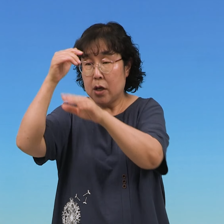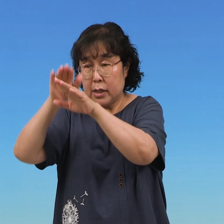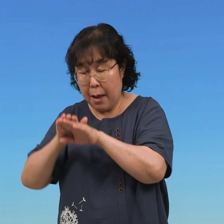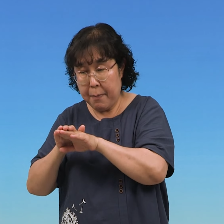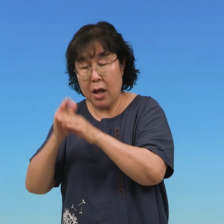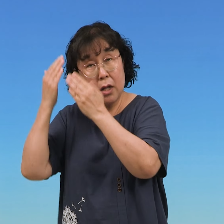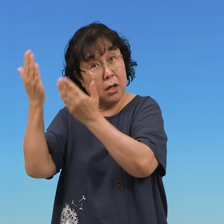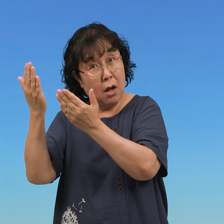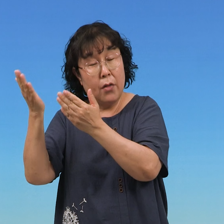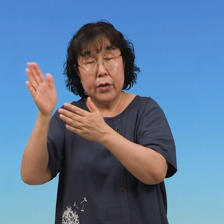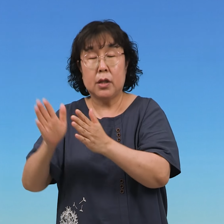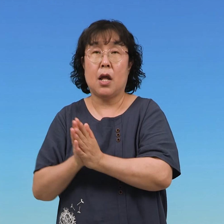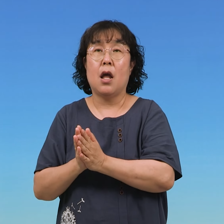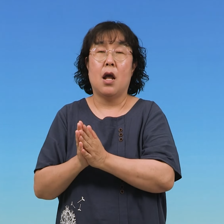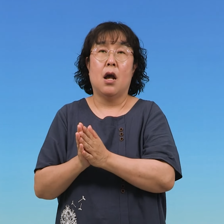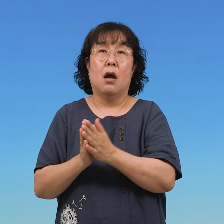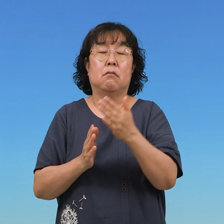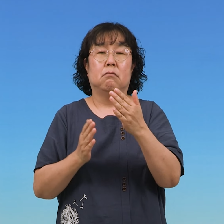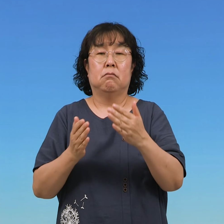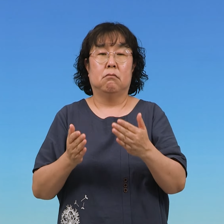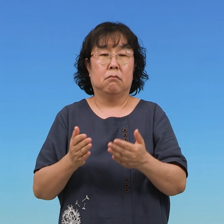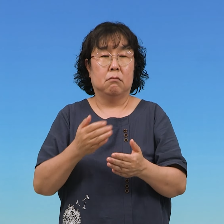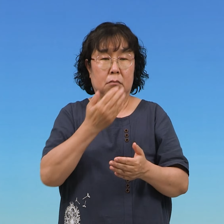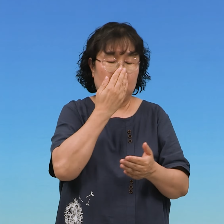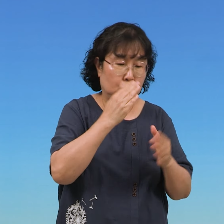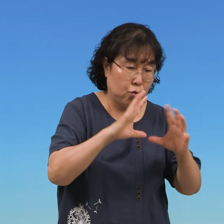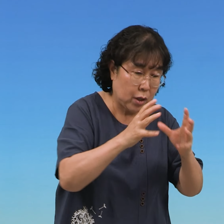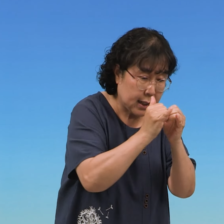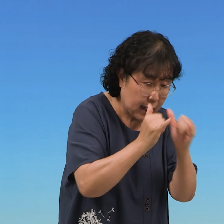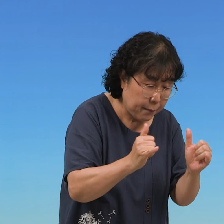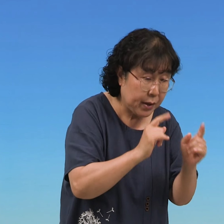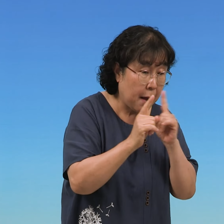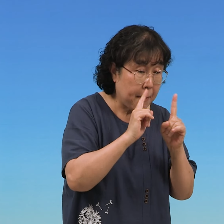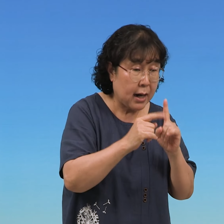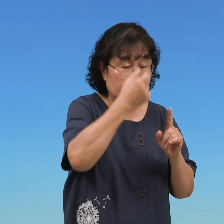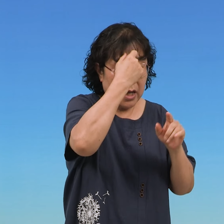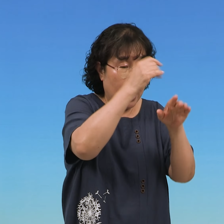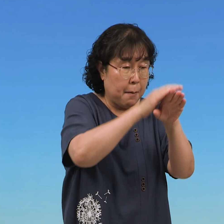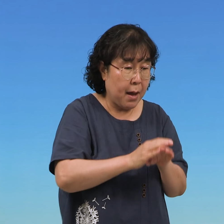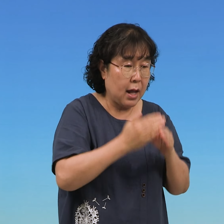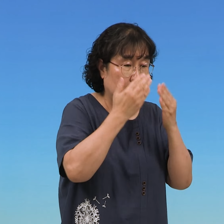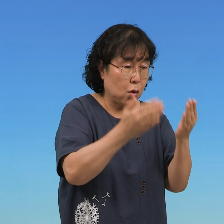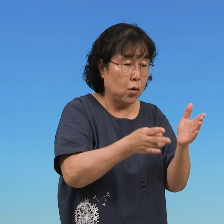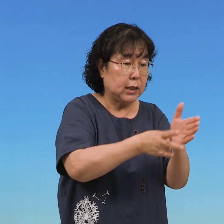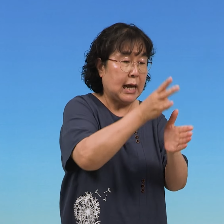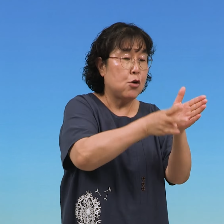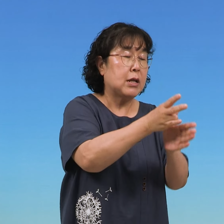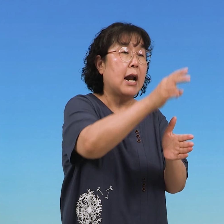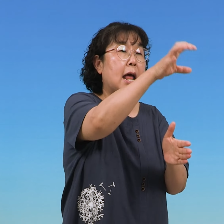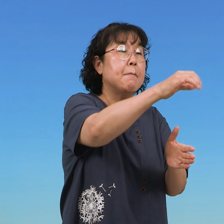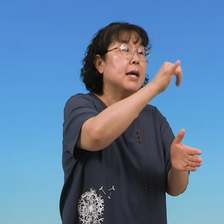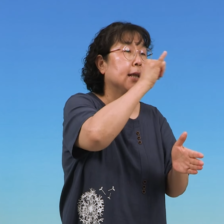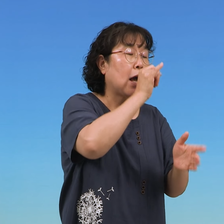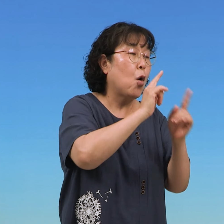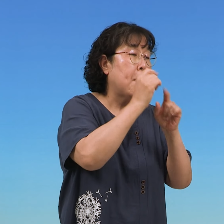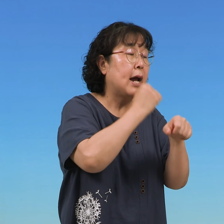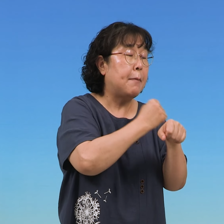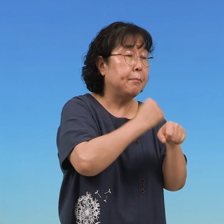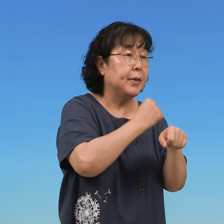예배하였는데 당신들의 말은 예배할 곳이 예루살렘에 있다 하더이다. 이 뭘 의미할까요? 이 여인이